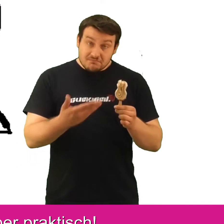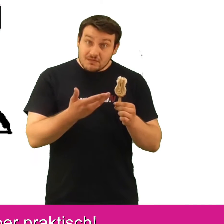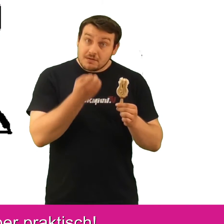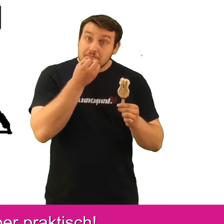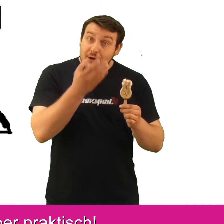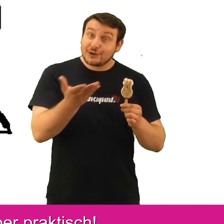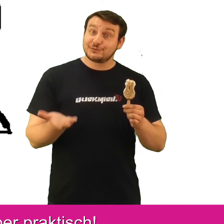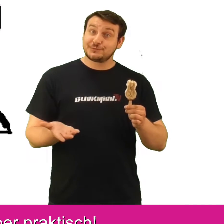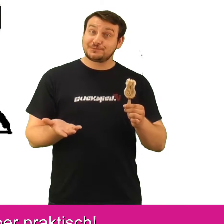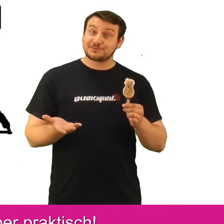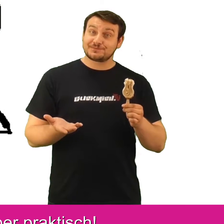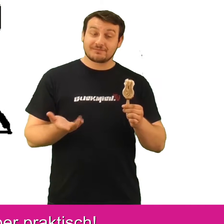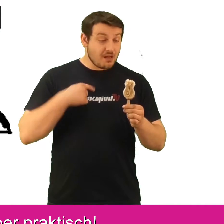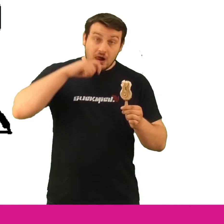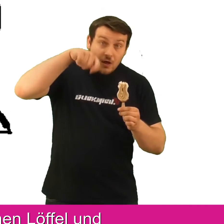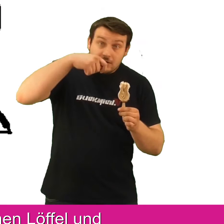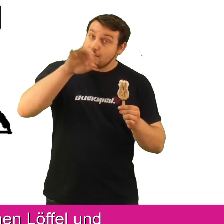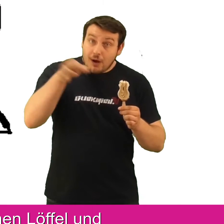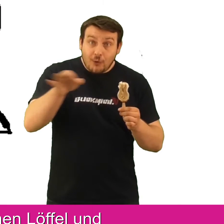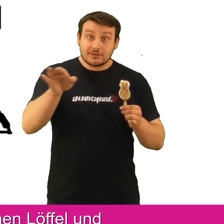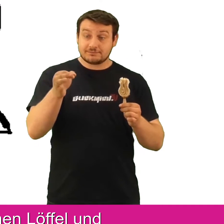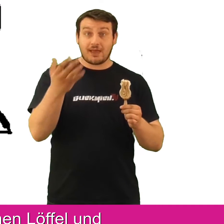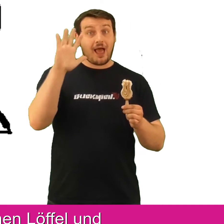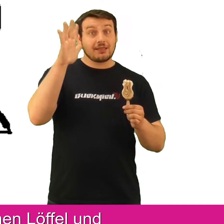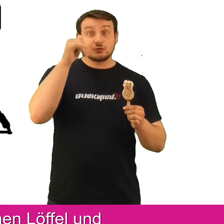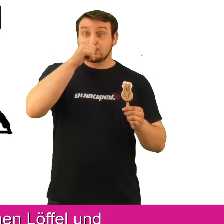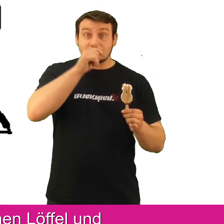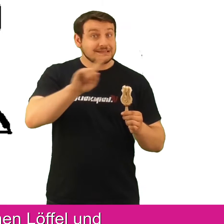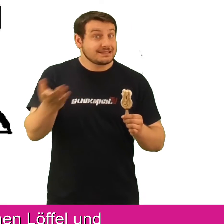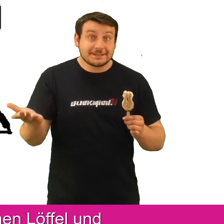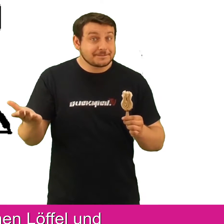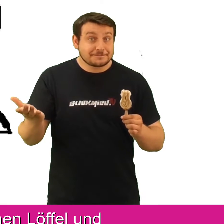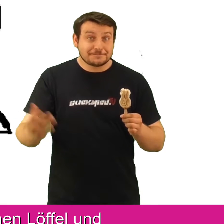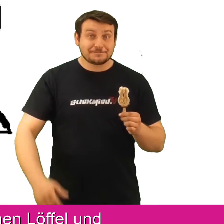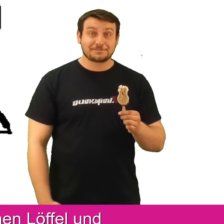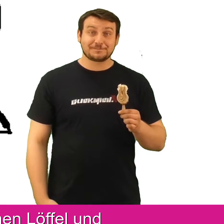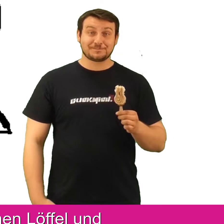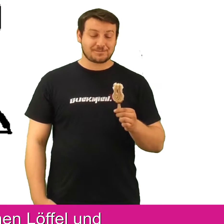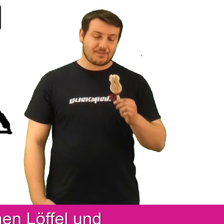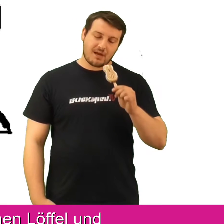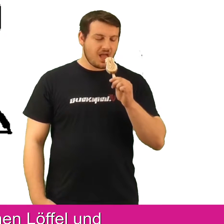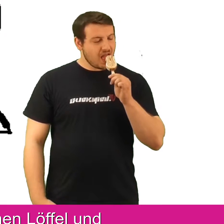Und das ist super praktisch. Man braucht keinen Löffel und man macht sich trotzdem die Finger nicht schmutzig.